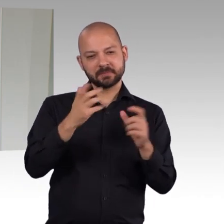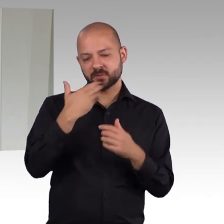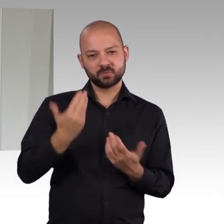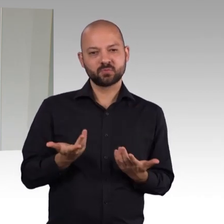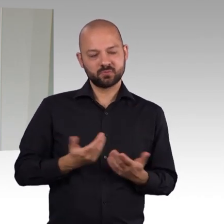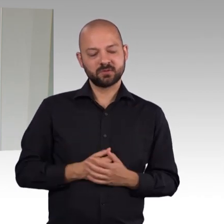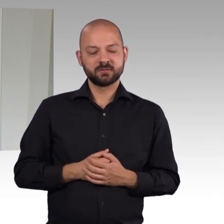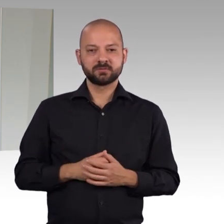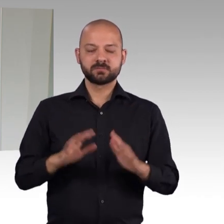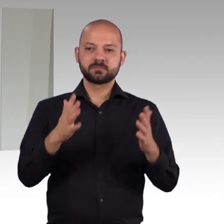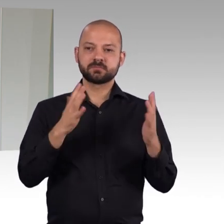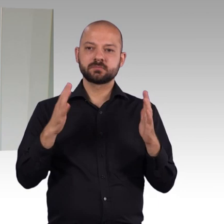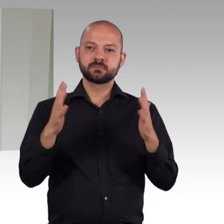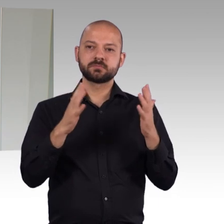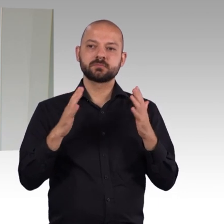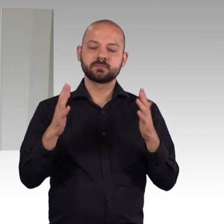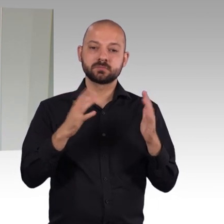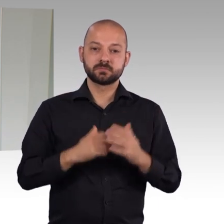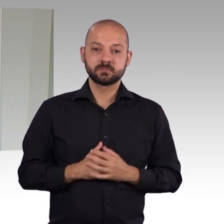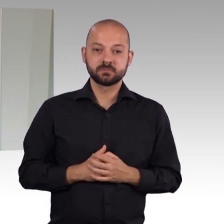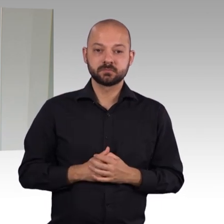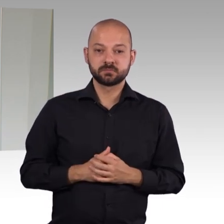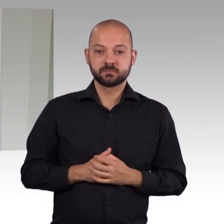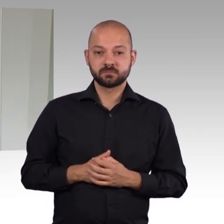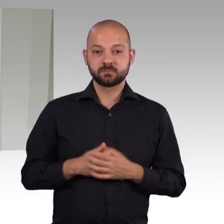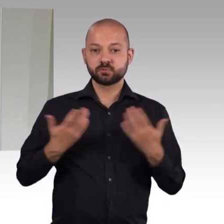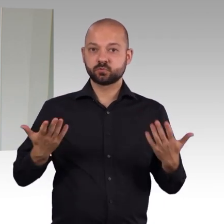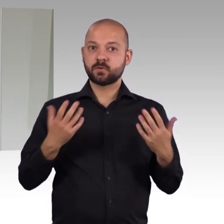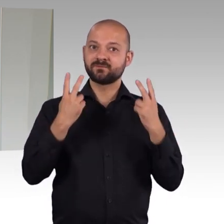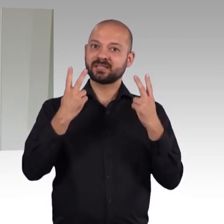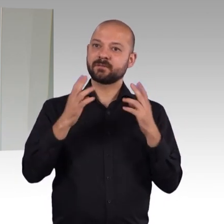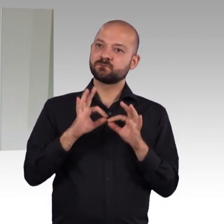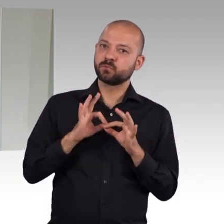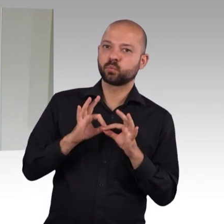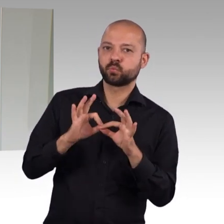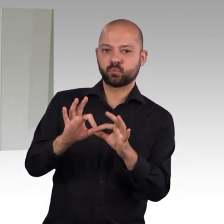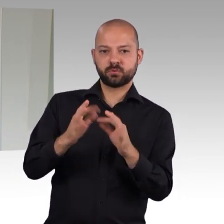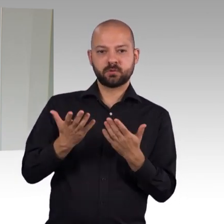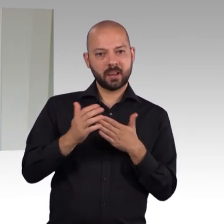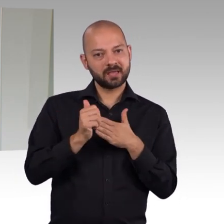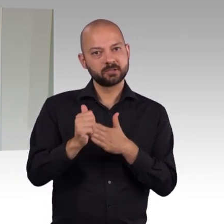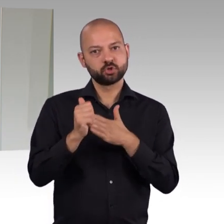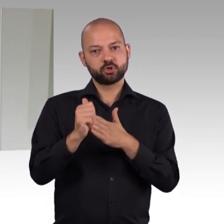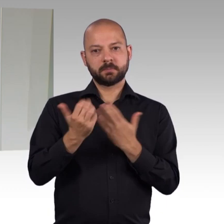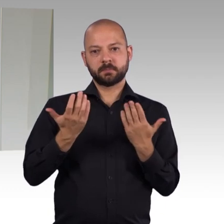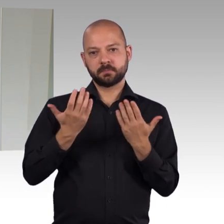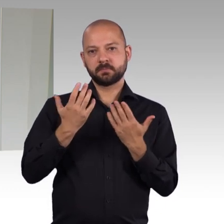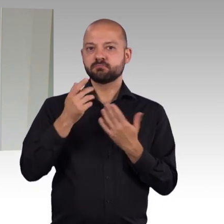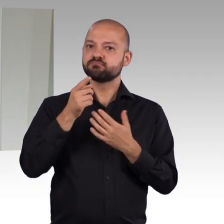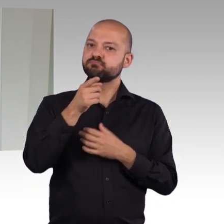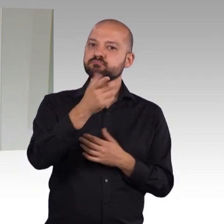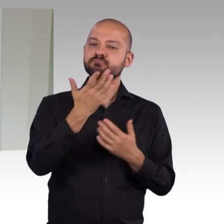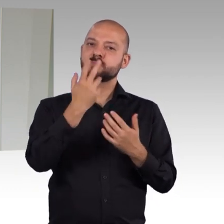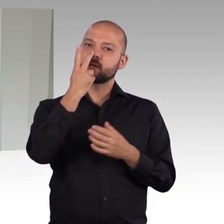uns Ihren unbefangenen Blick, Frau Kramp-Karrenbauer, bei der Evaluation des Afghanistan-Einsatzes und bei der Planung